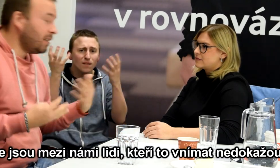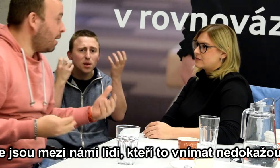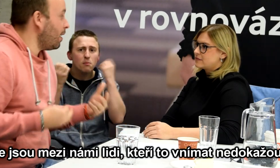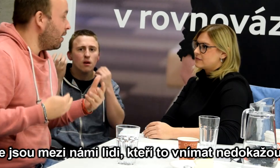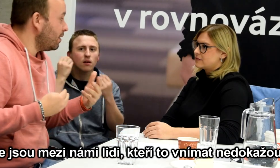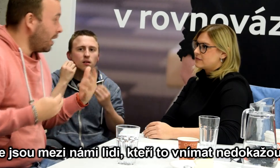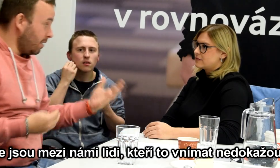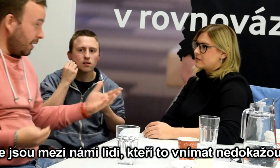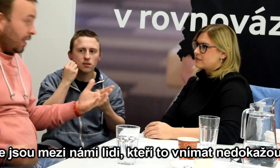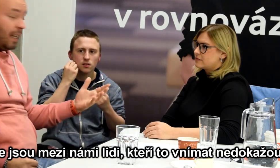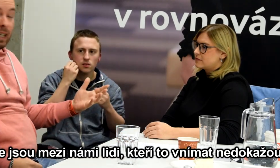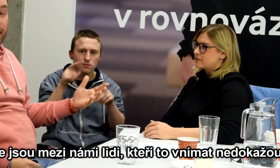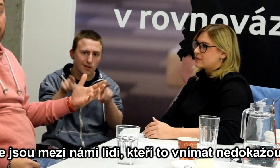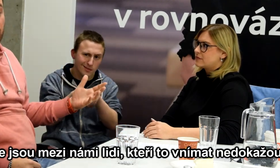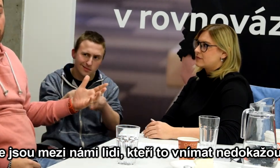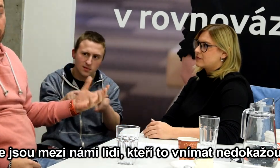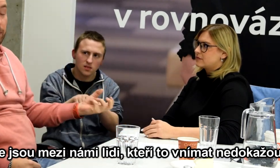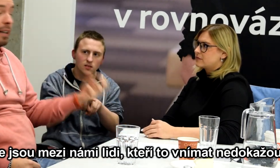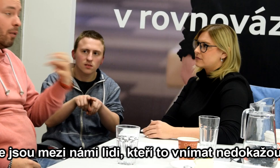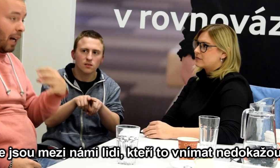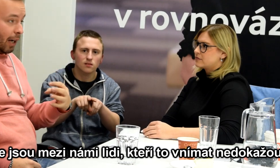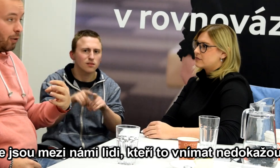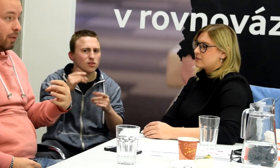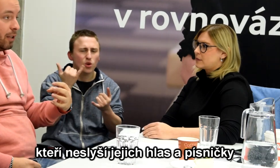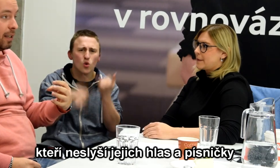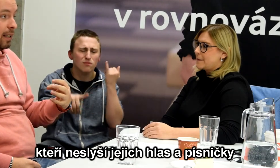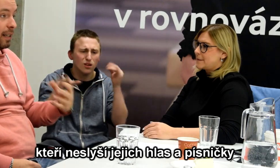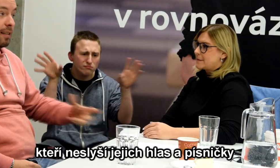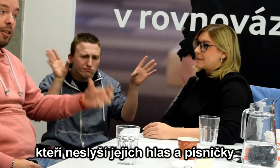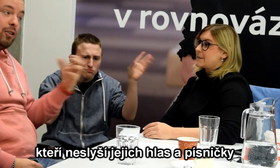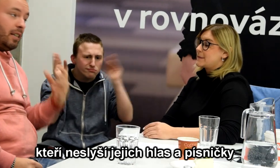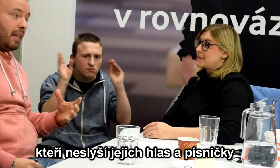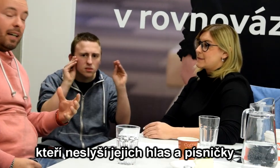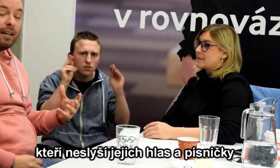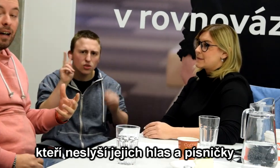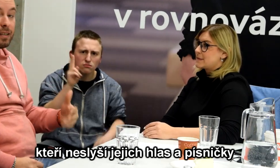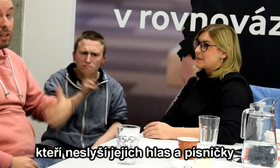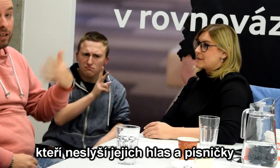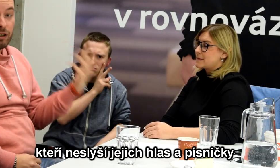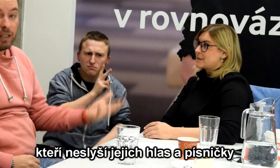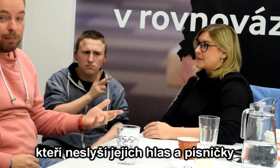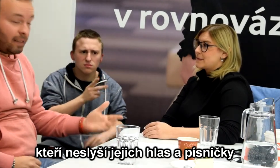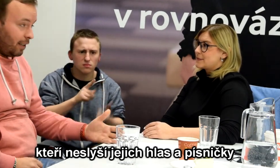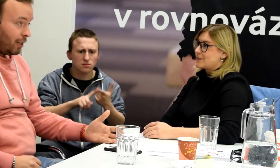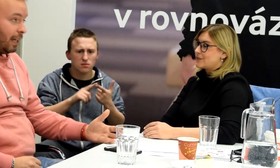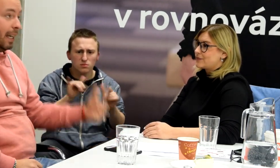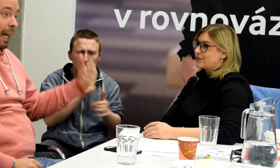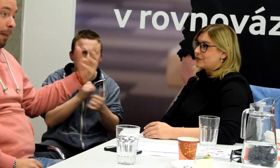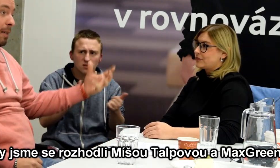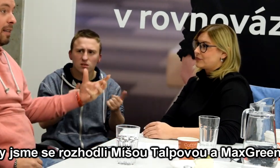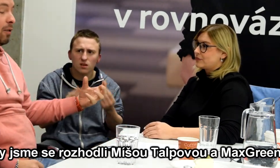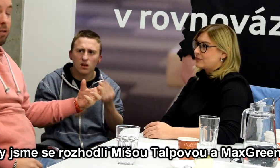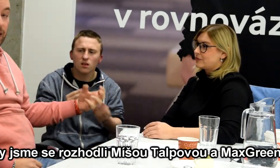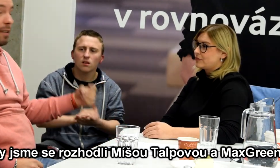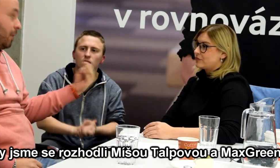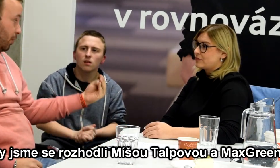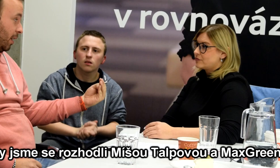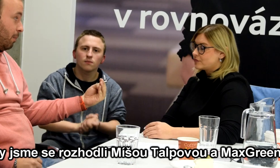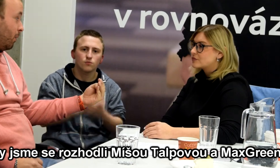náma tací, kteří to vnímat nedokážou, kteří neslyší jejich hlas, neslyší jejich písničky. A my jsme se rozhodli s Míšou Talpovou